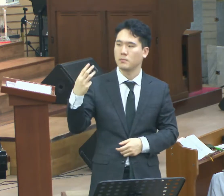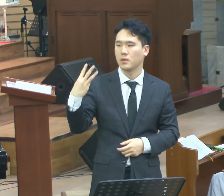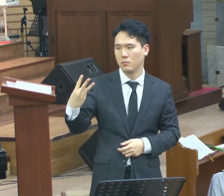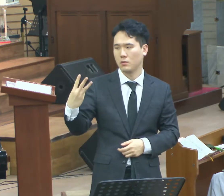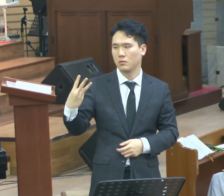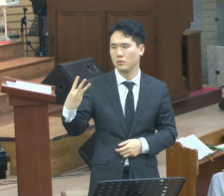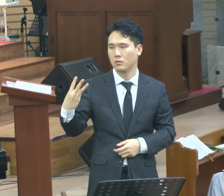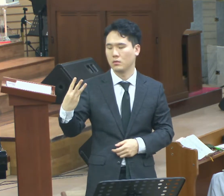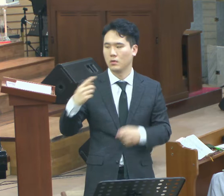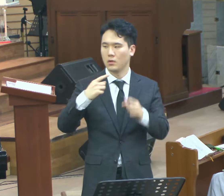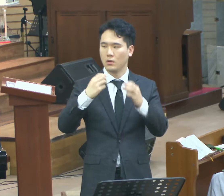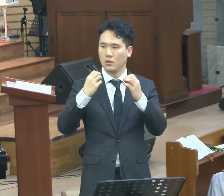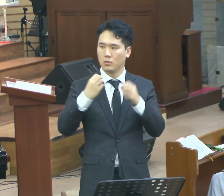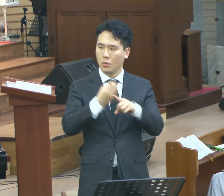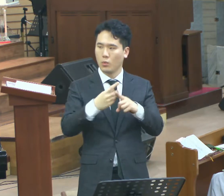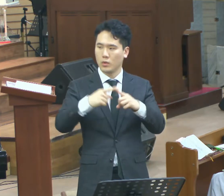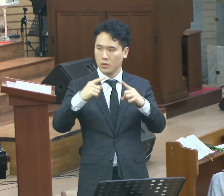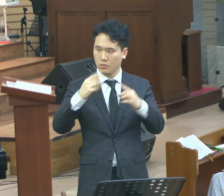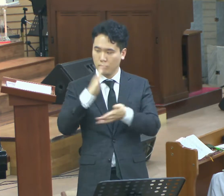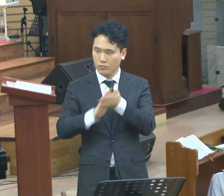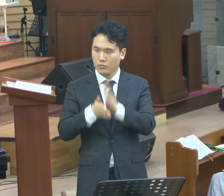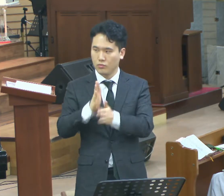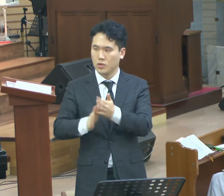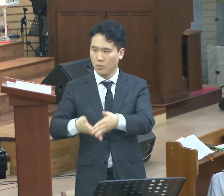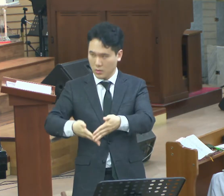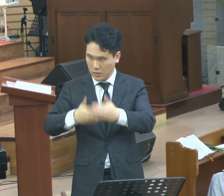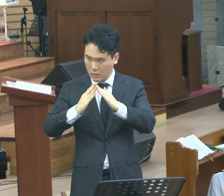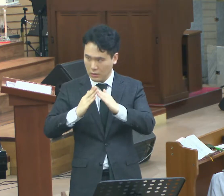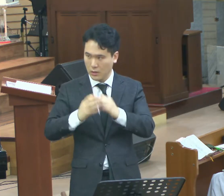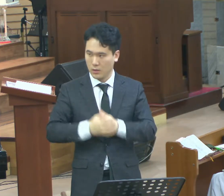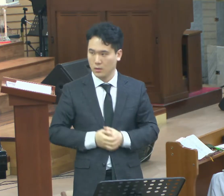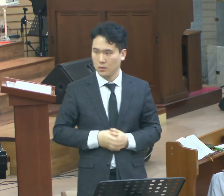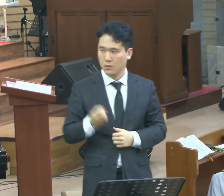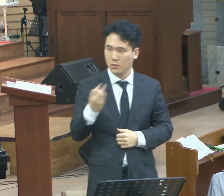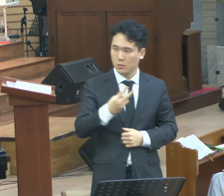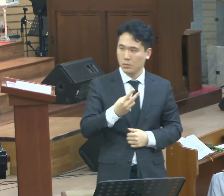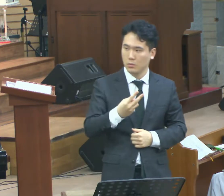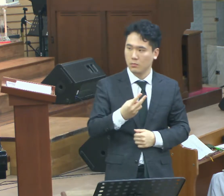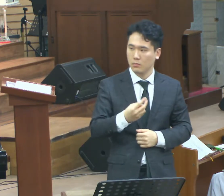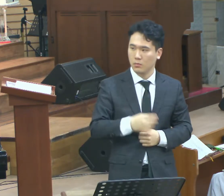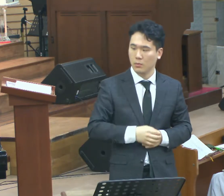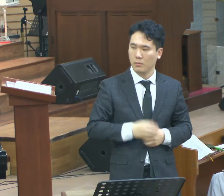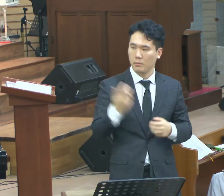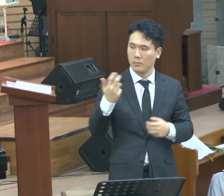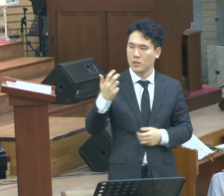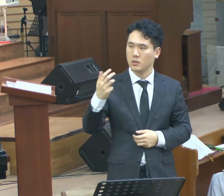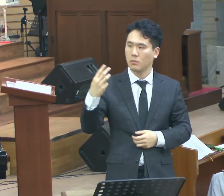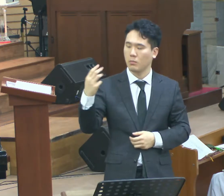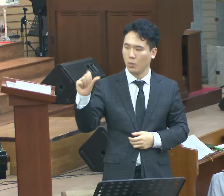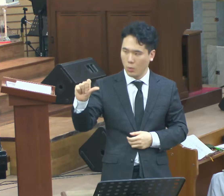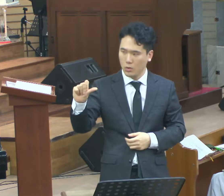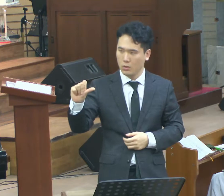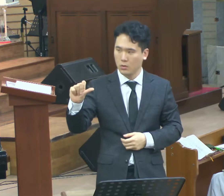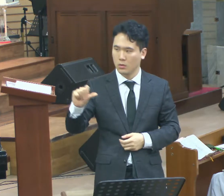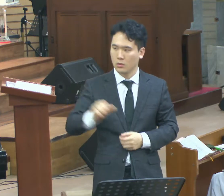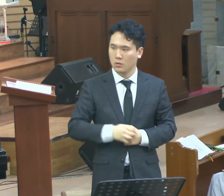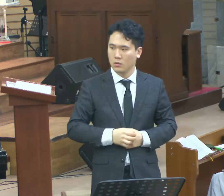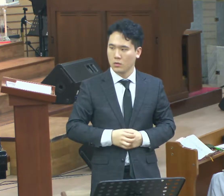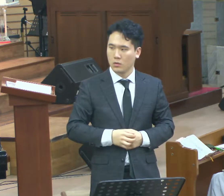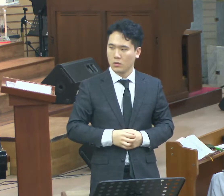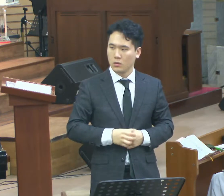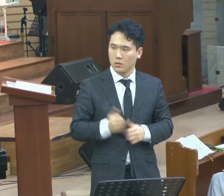짓지 않았죠. 그 다음에 85년도에 부목사관을 구입을 했어요. 제가 말씀드리고자 하는